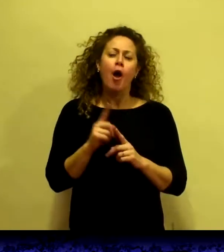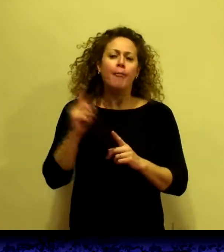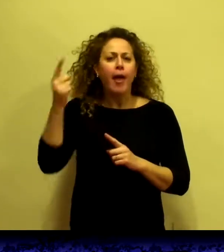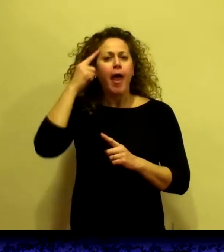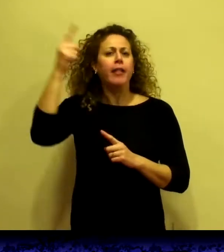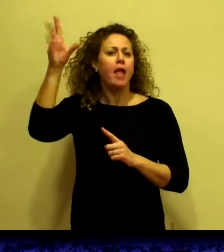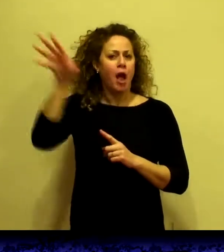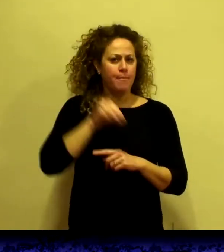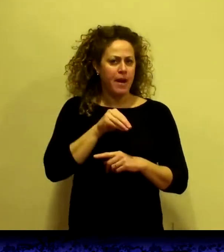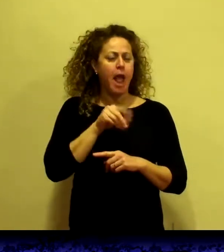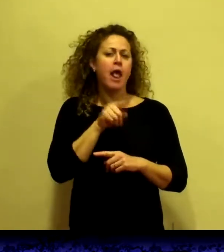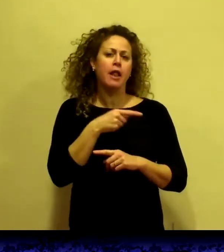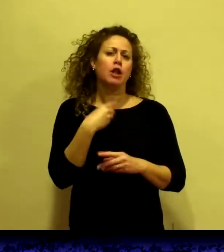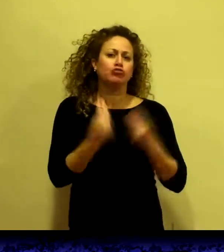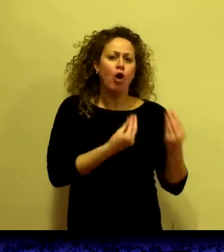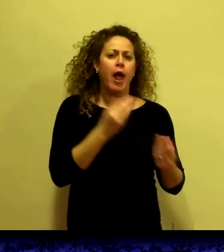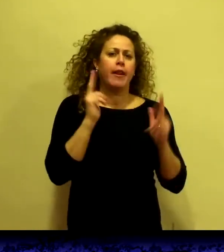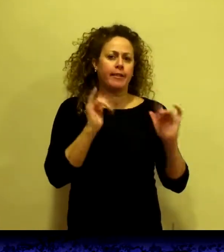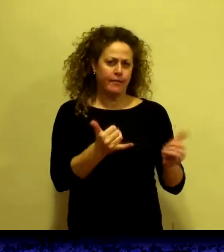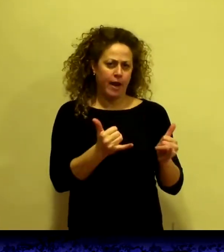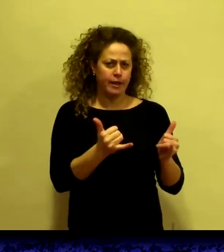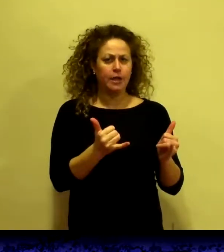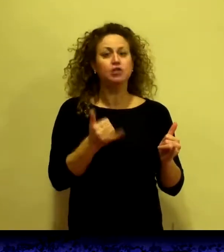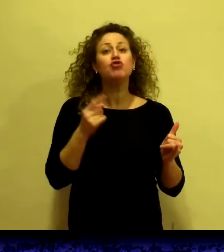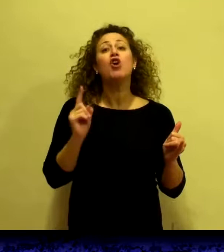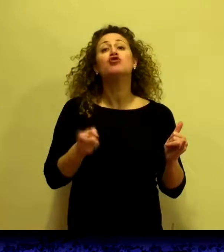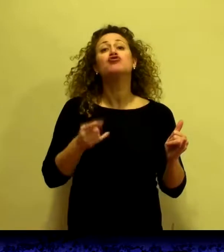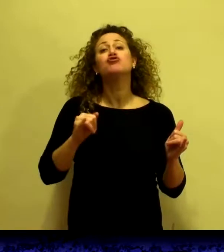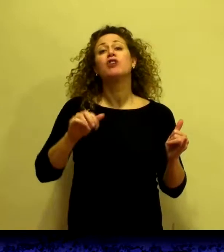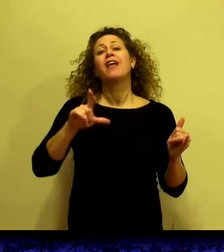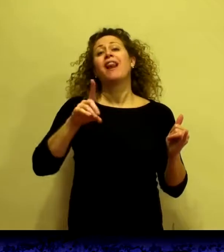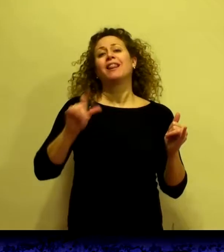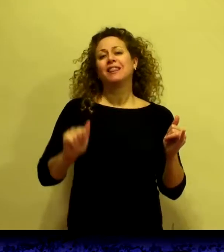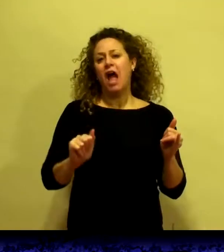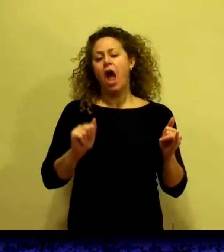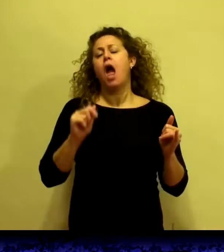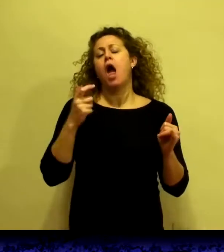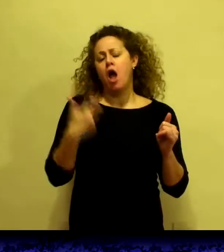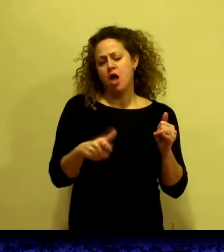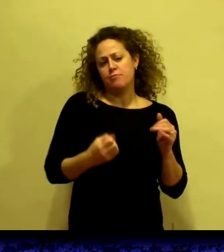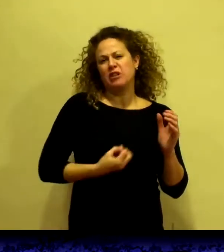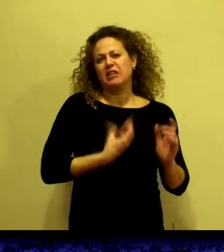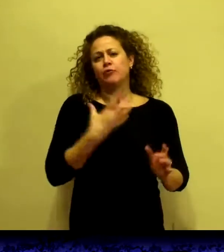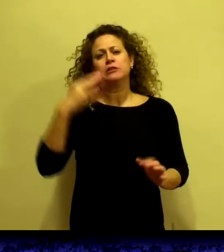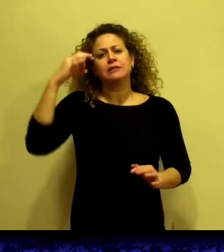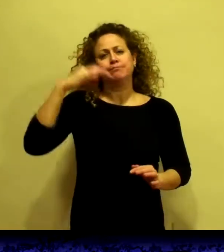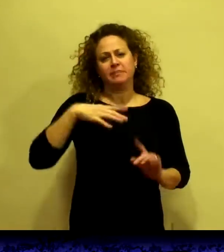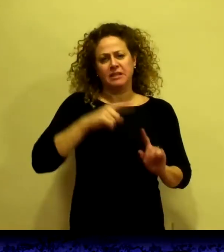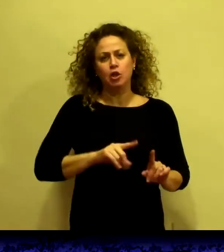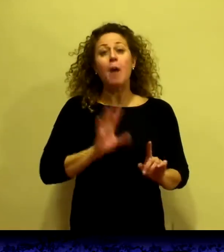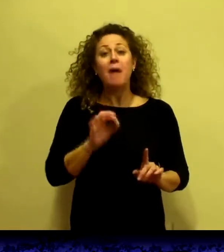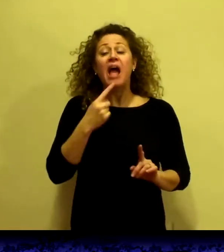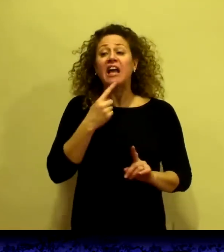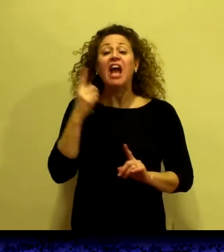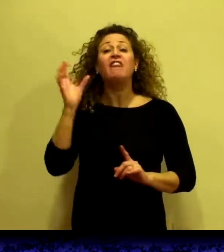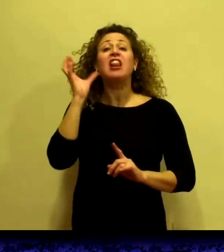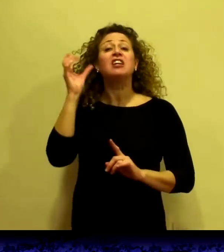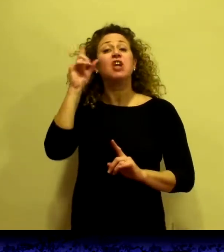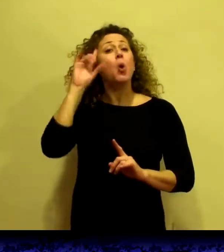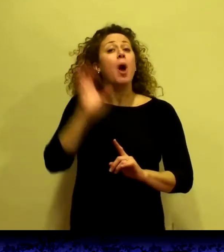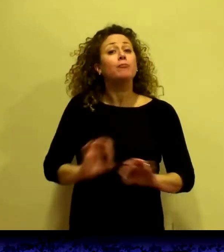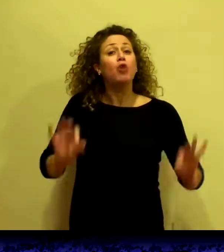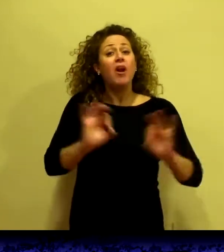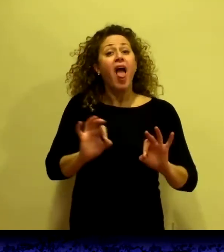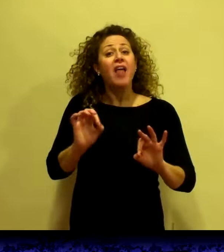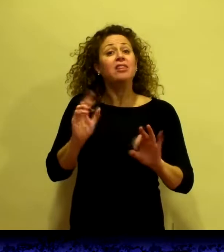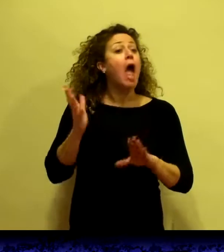Gilda. Certo. Non è che chi non ne capisca nulla di fantasy non certo. possa venire, ecco. Ma mi spieghi come con Magic